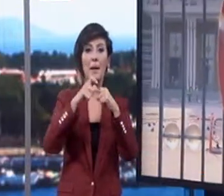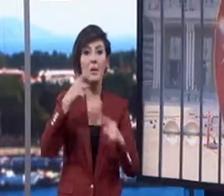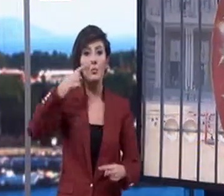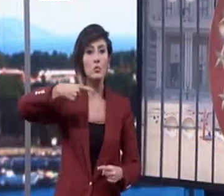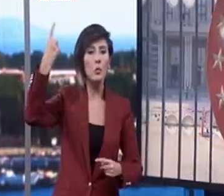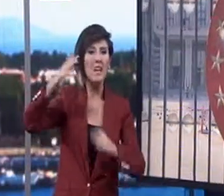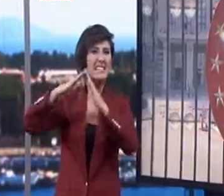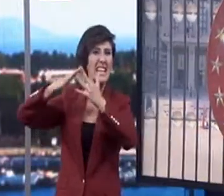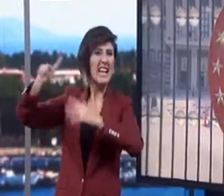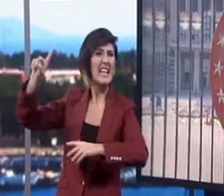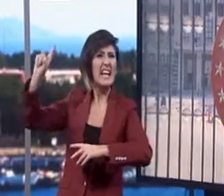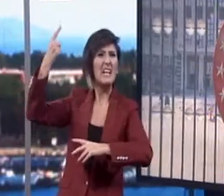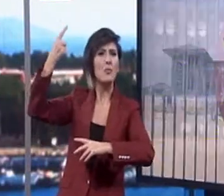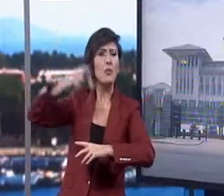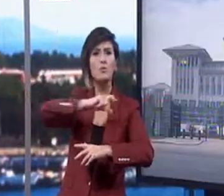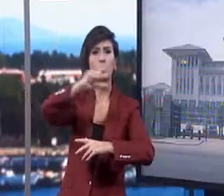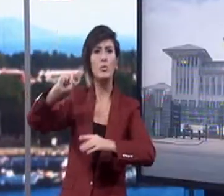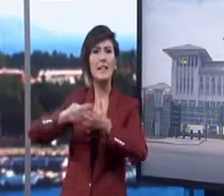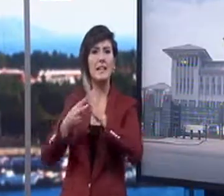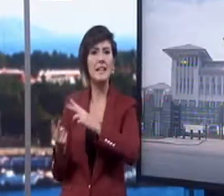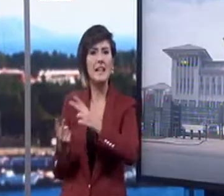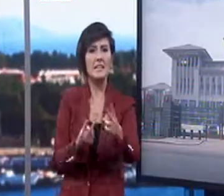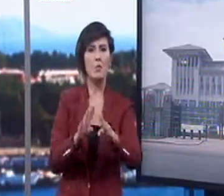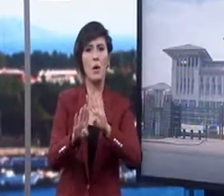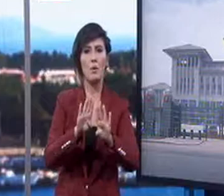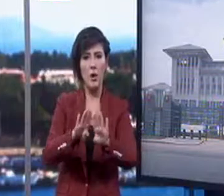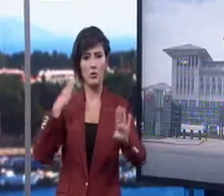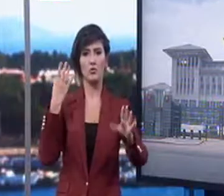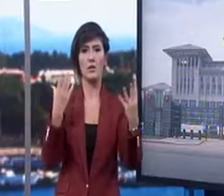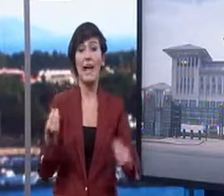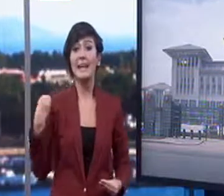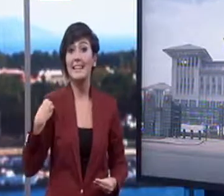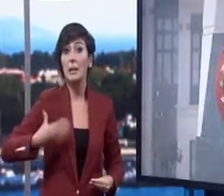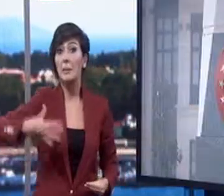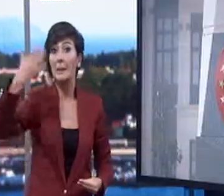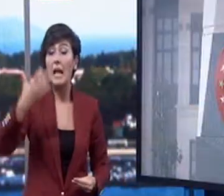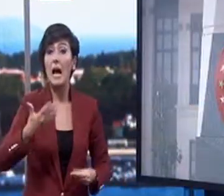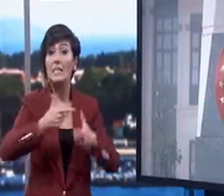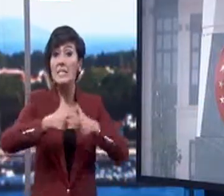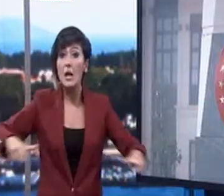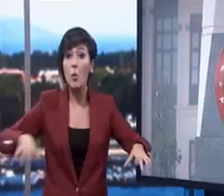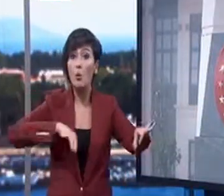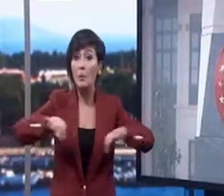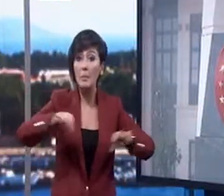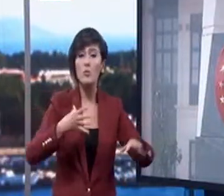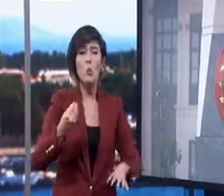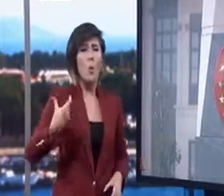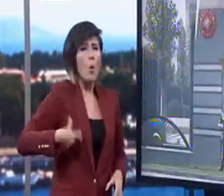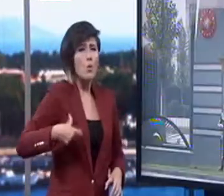Cumhurbaşkanlığı Sarayı da ilk kez Cumhuriyet resepsiyonuna kapılarını açacak. Yeni binadaki salonların mimarisi ve çok özel dekorasyonun